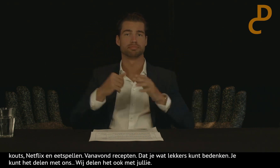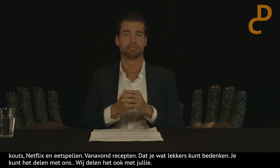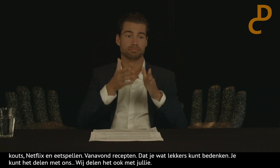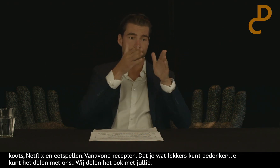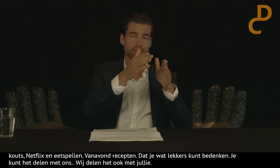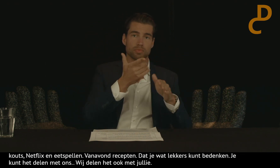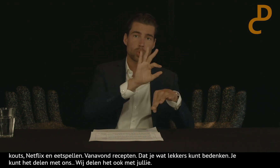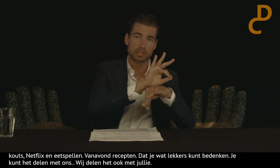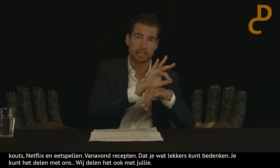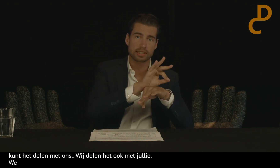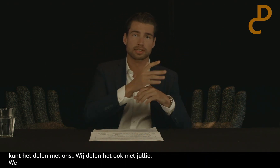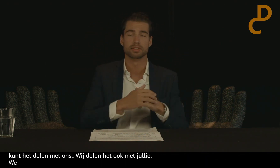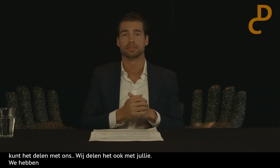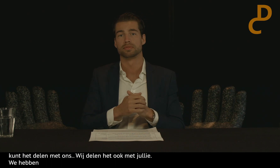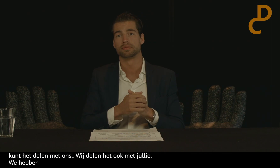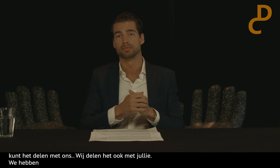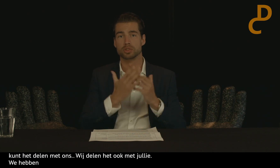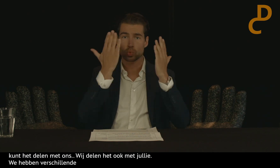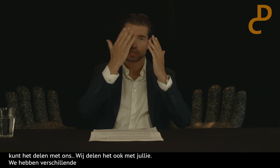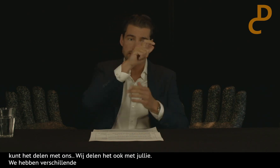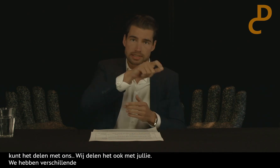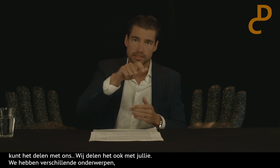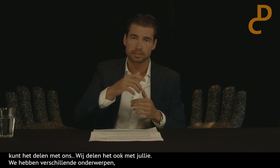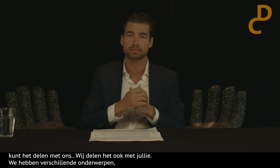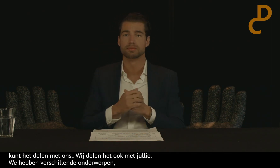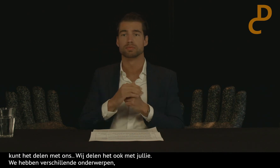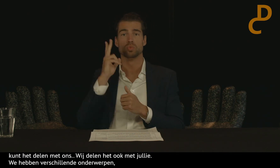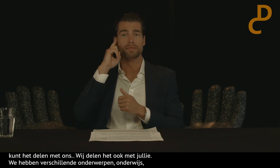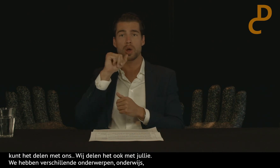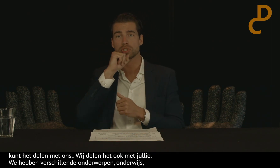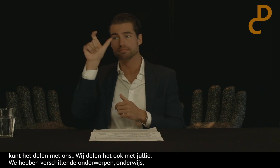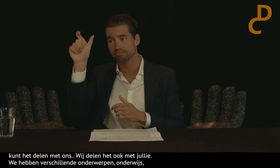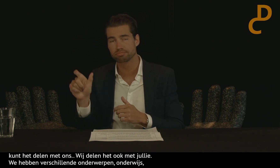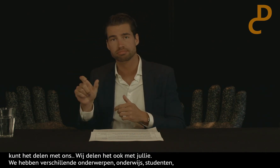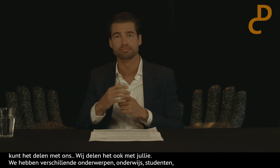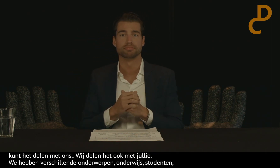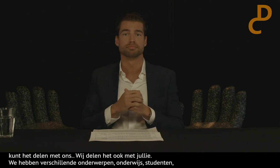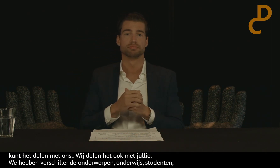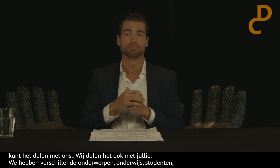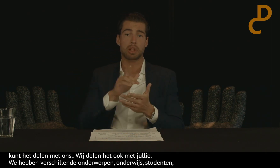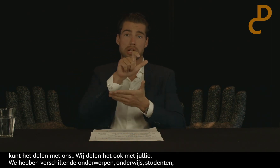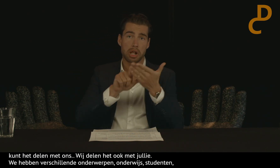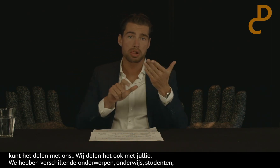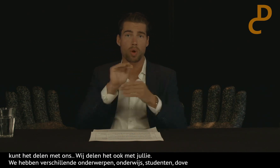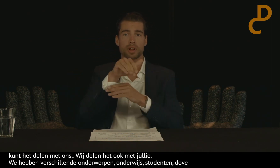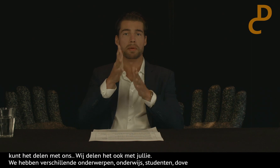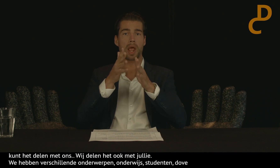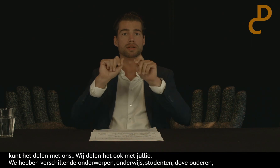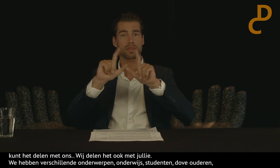We hebben verschillende onderwerpen. Onderwijs, de studenten, dove ouderen, een artikel